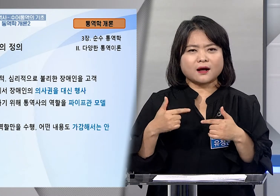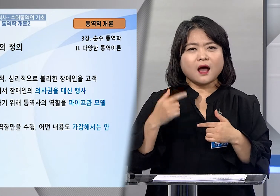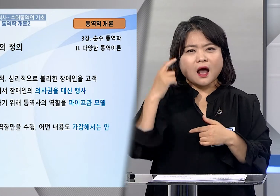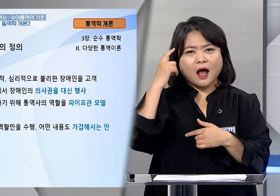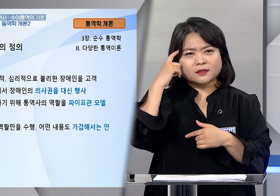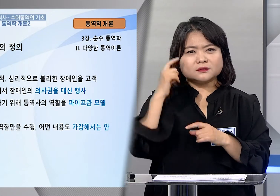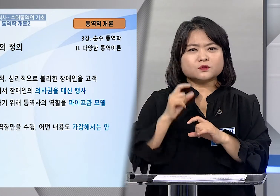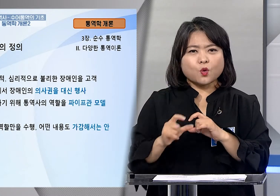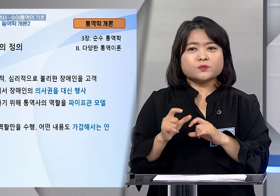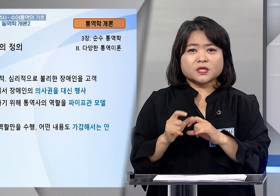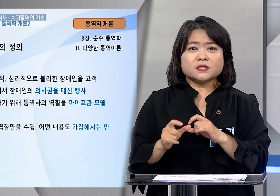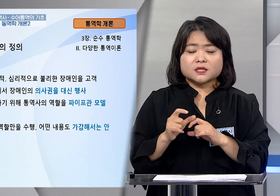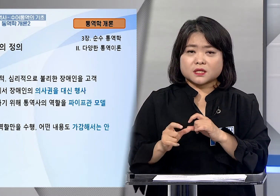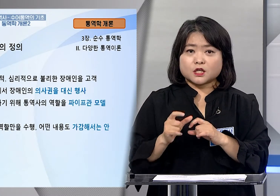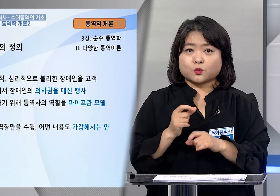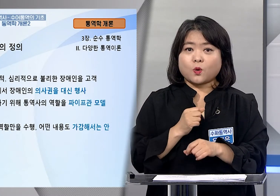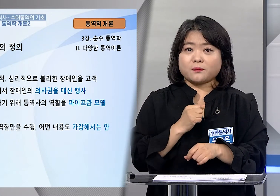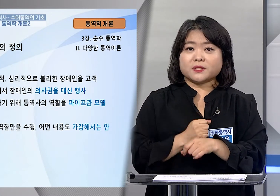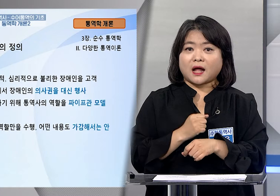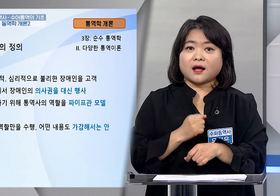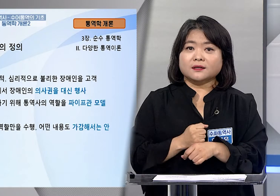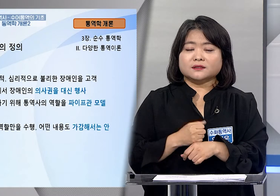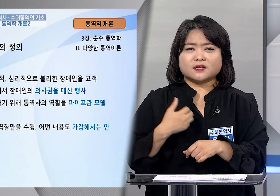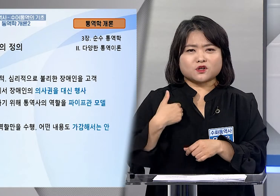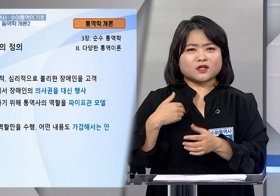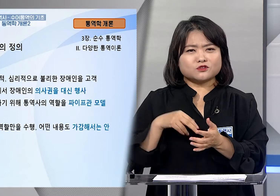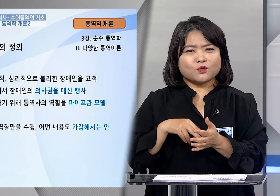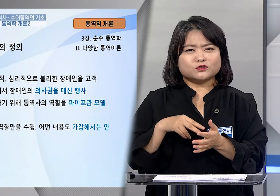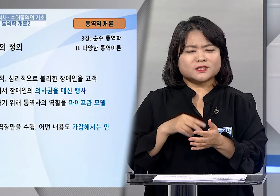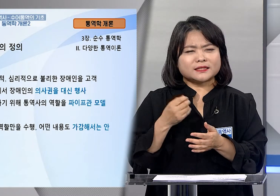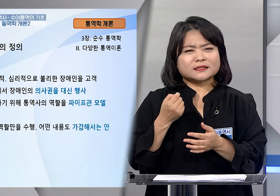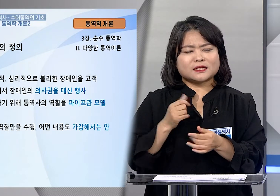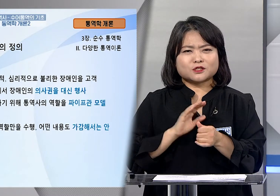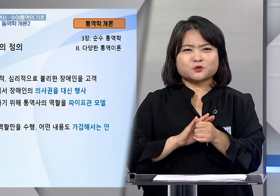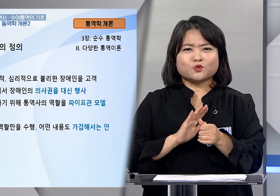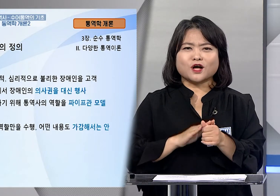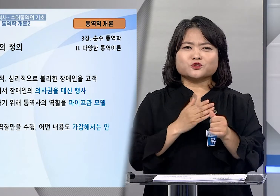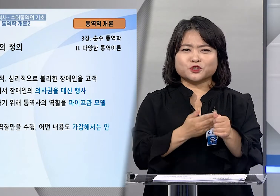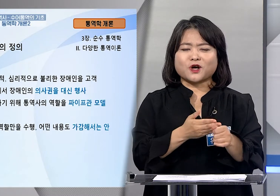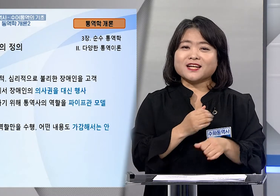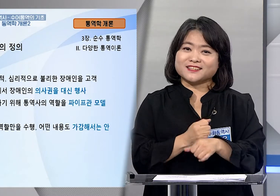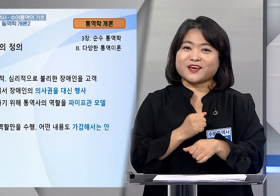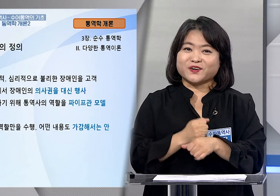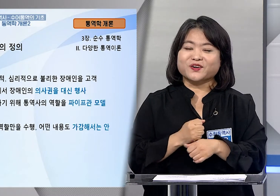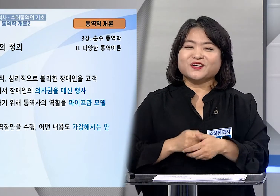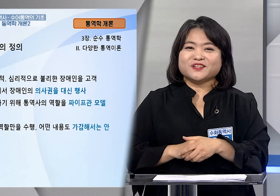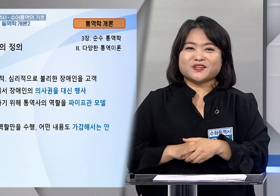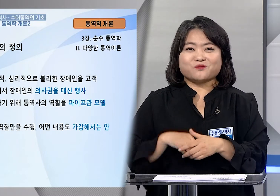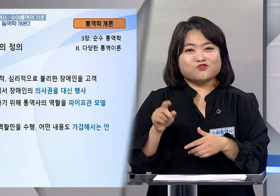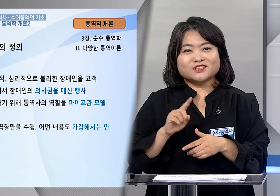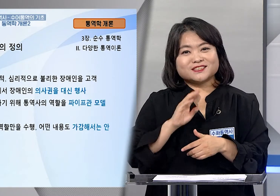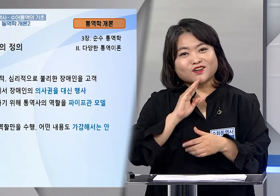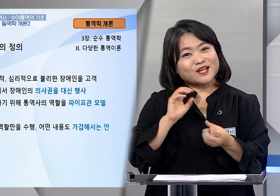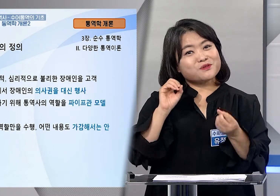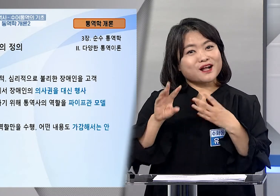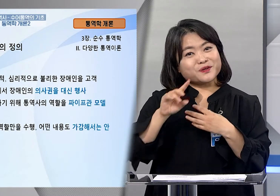하는 고민이기도 합니다. 저 같은 경우는 살짝살짝 좀 도와주기도 하는데요. 무엇이 정답일까요?